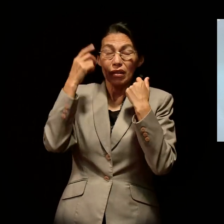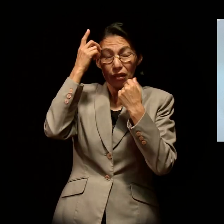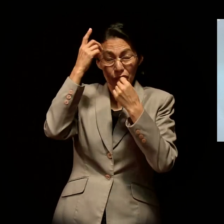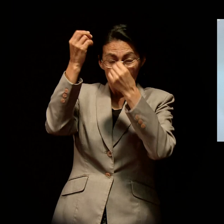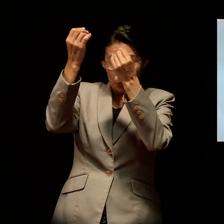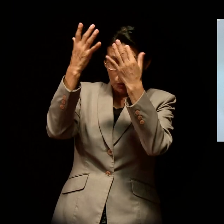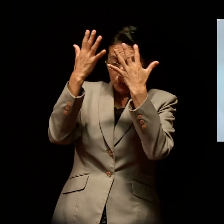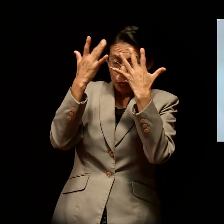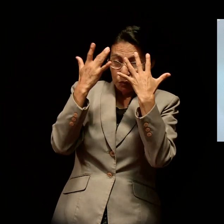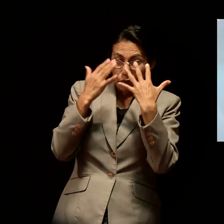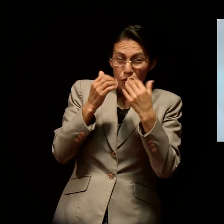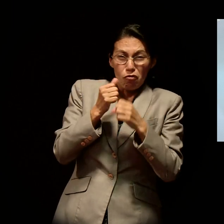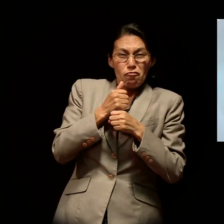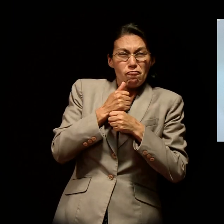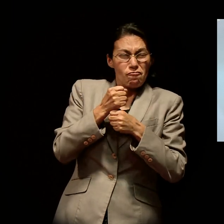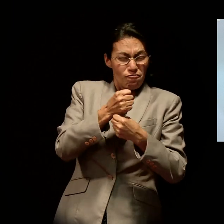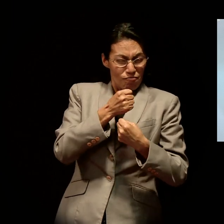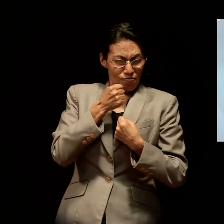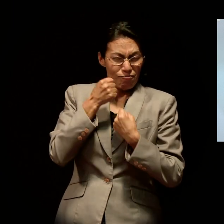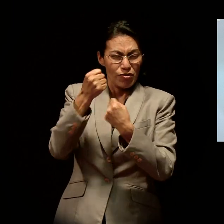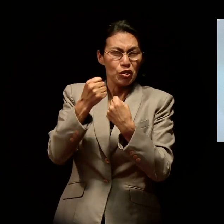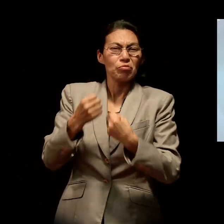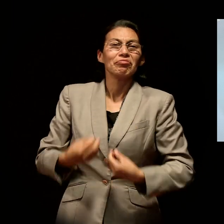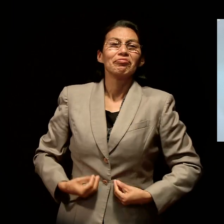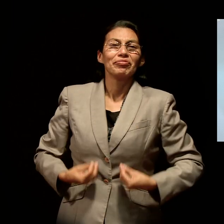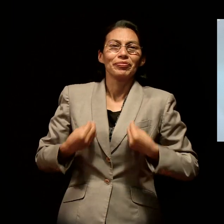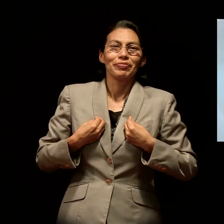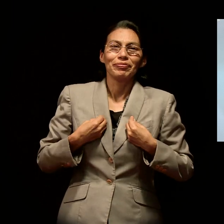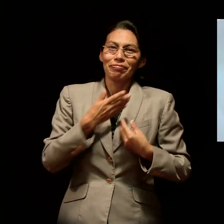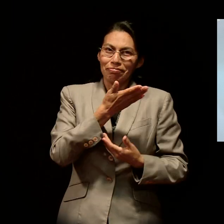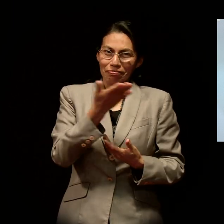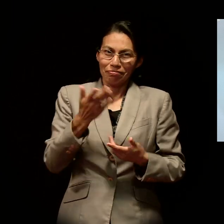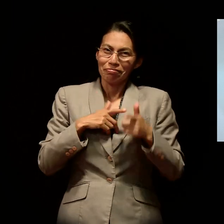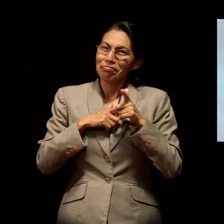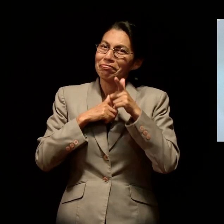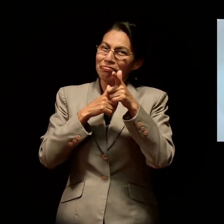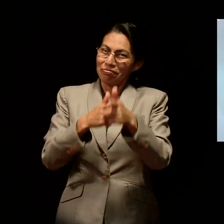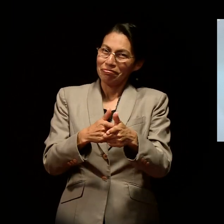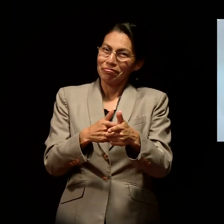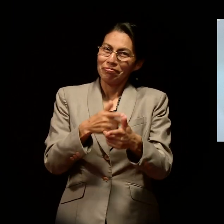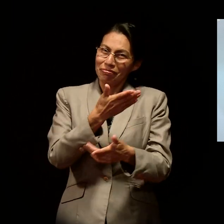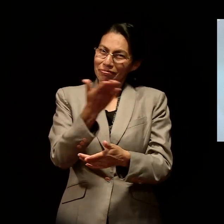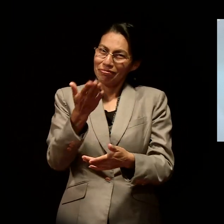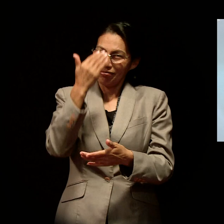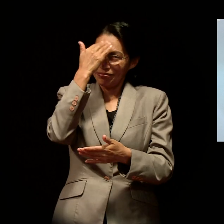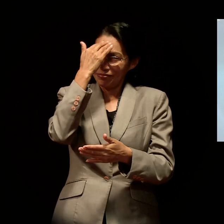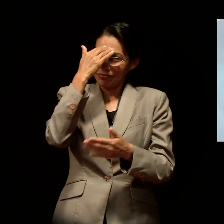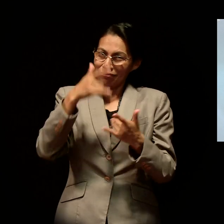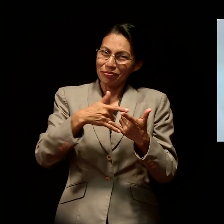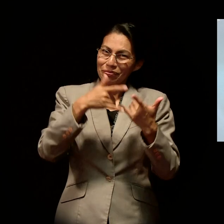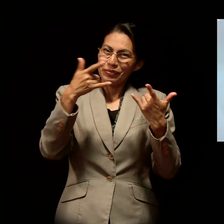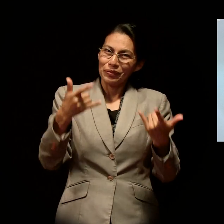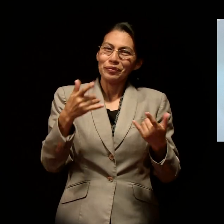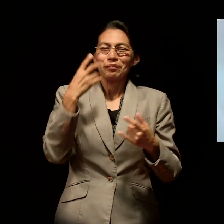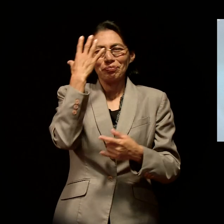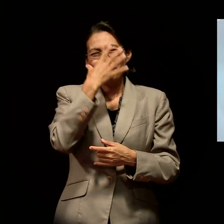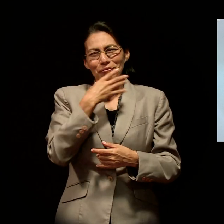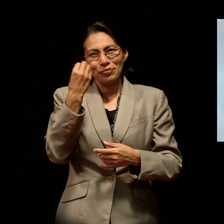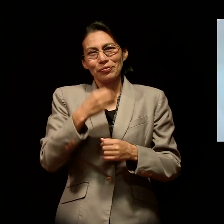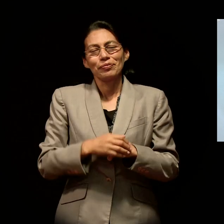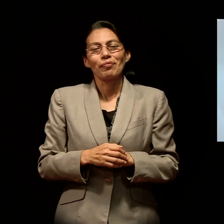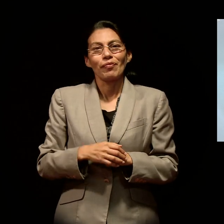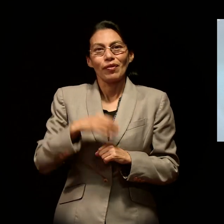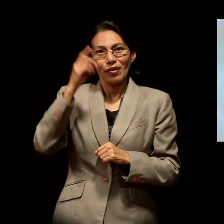dándole fuerza para vivir Quédate con nosotros para conocer los detalles de esta entrevista